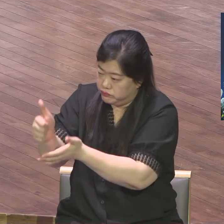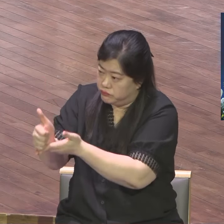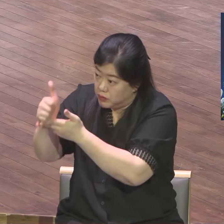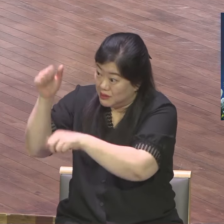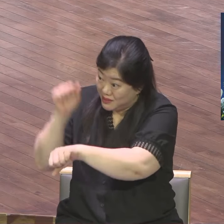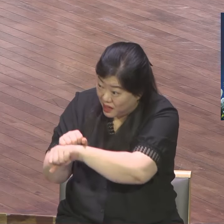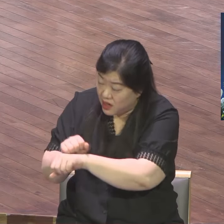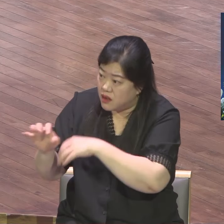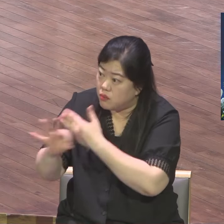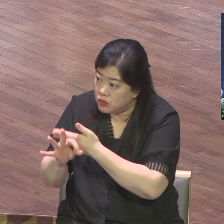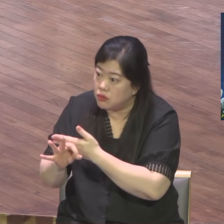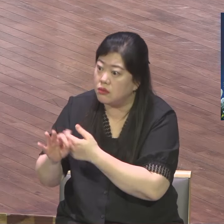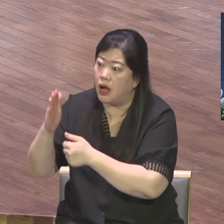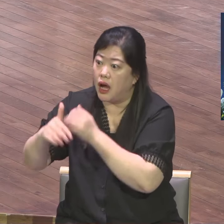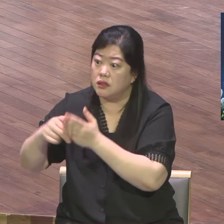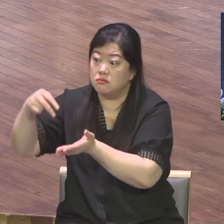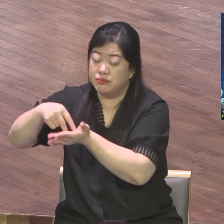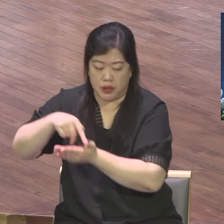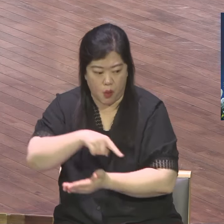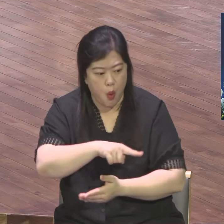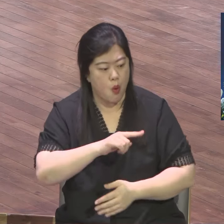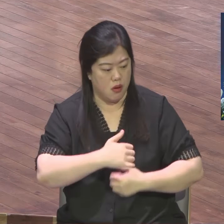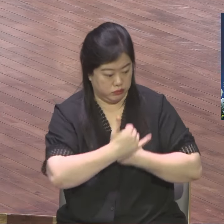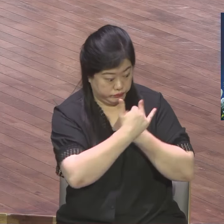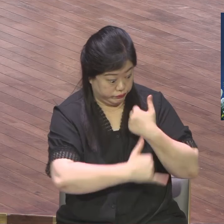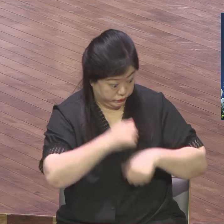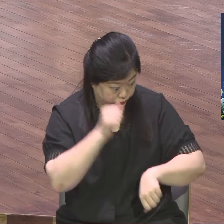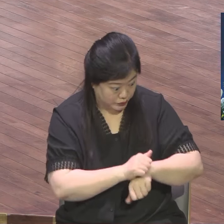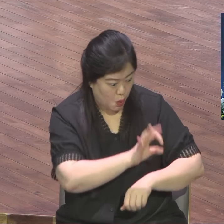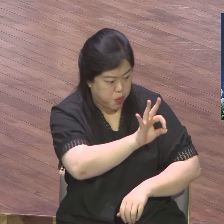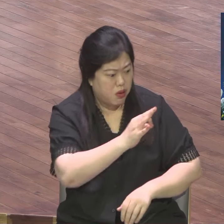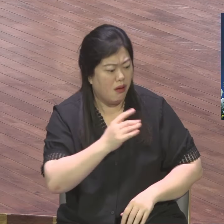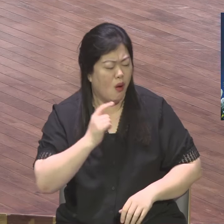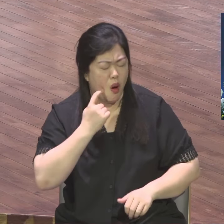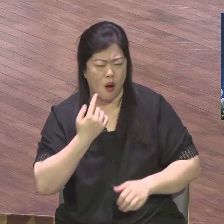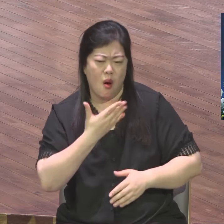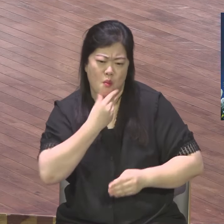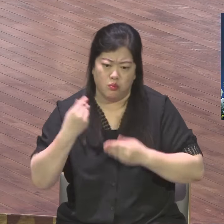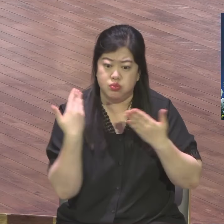맨날 천단 말 그리 아픕니까? 그렇지 않습니다.